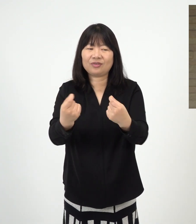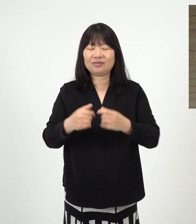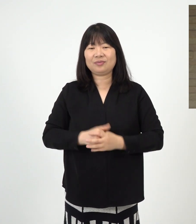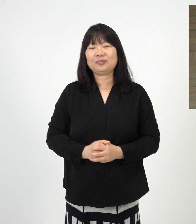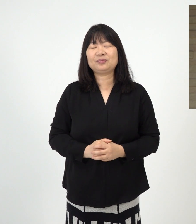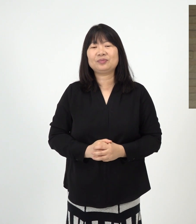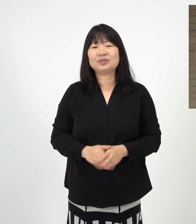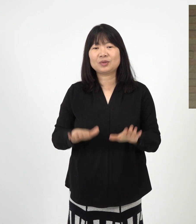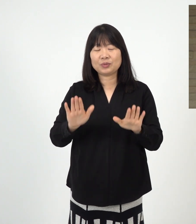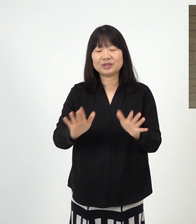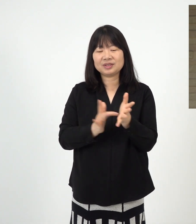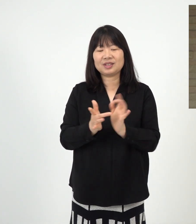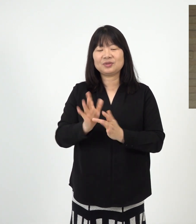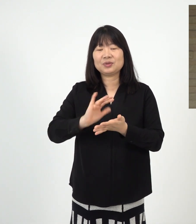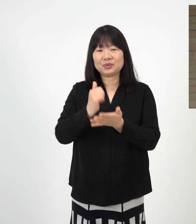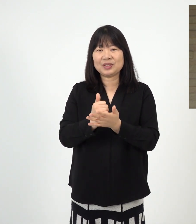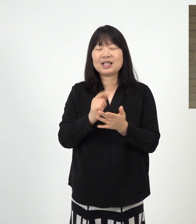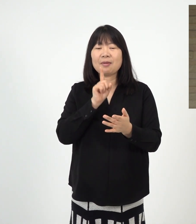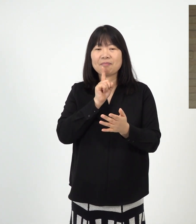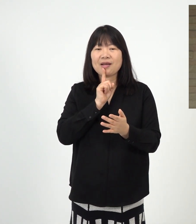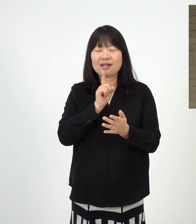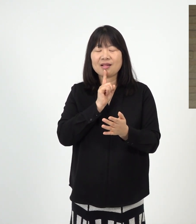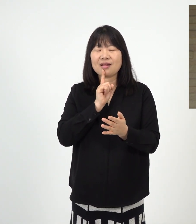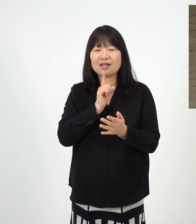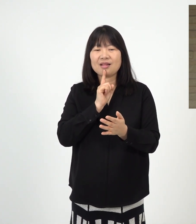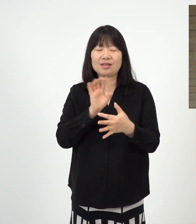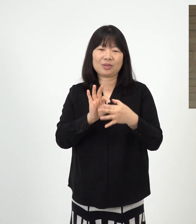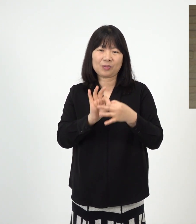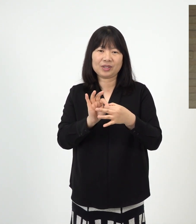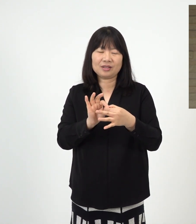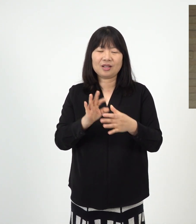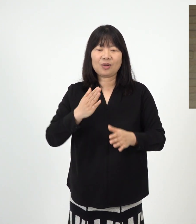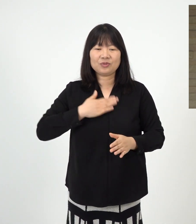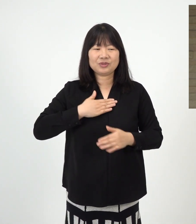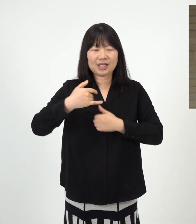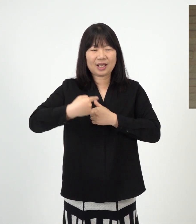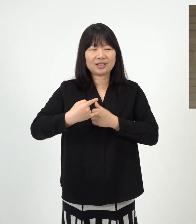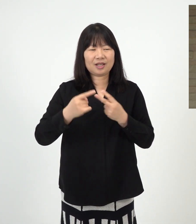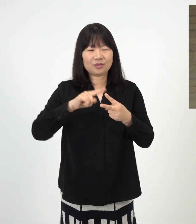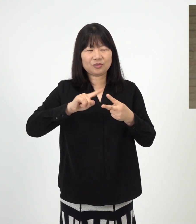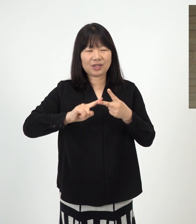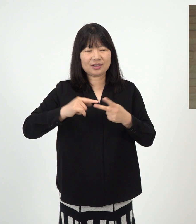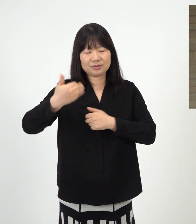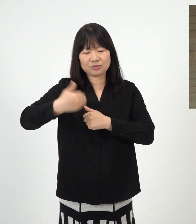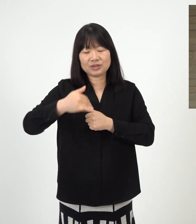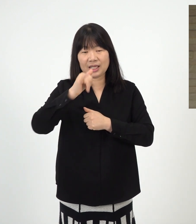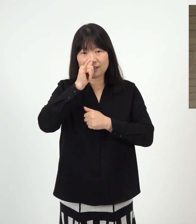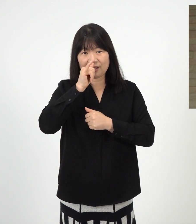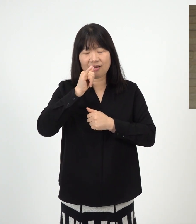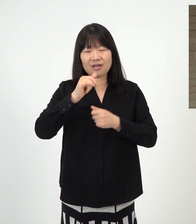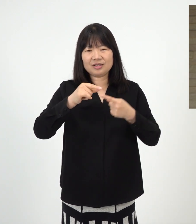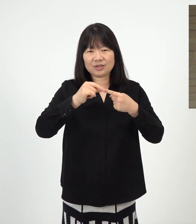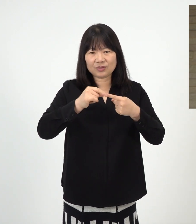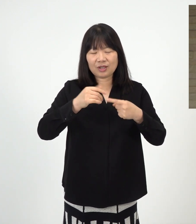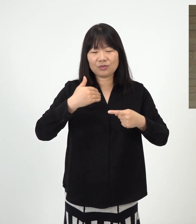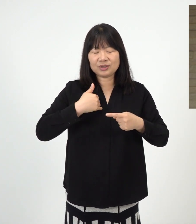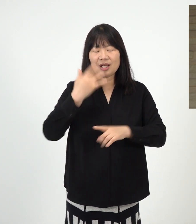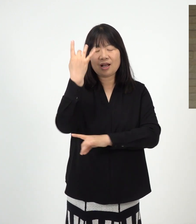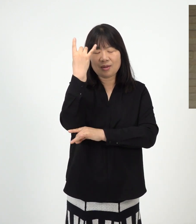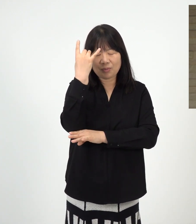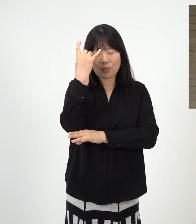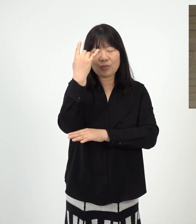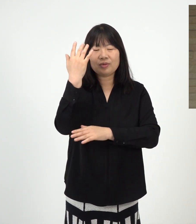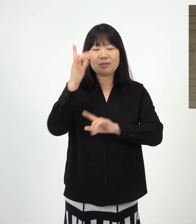오늘 예수 그리스도는 이 얘기를 하면서도 우리에게 2가지를 요구하는 거예요. 첫째, 그것이 우리의 본성이